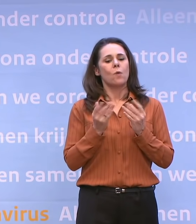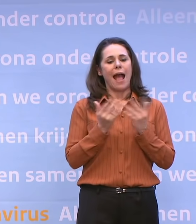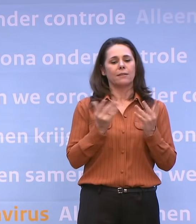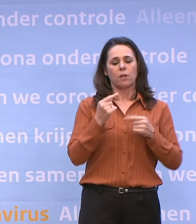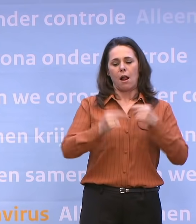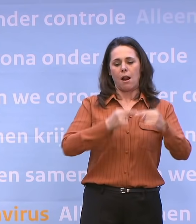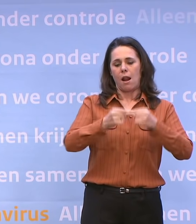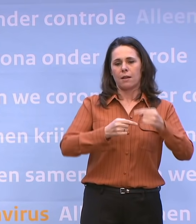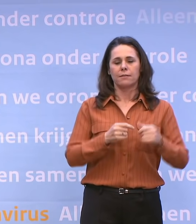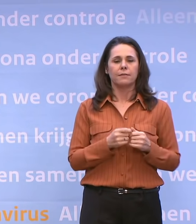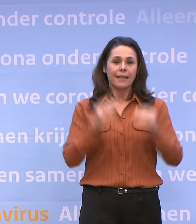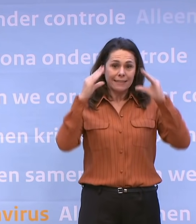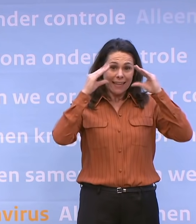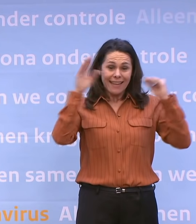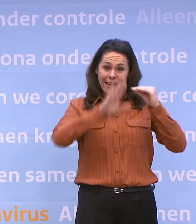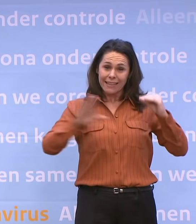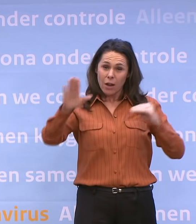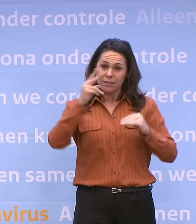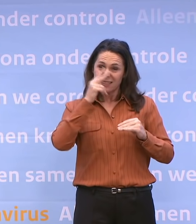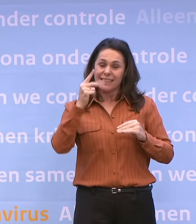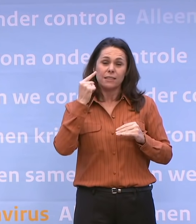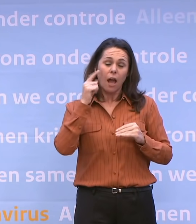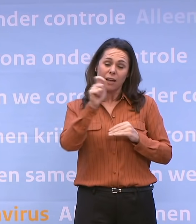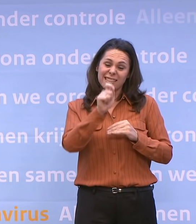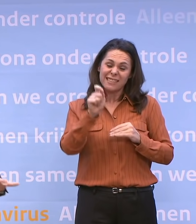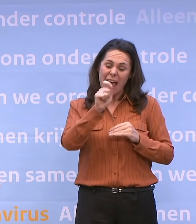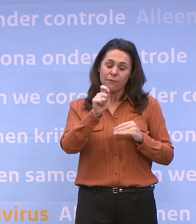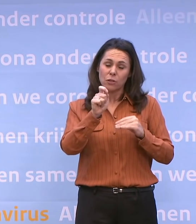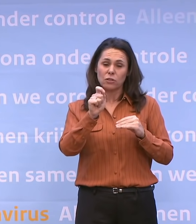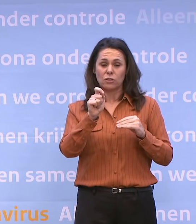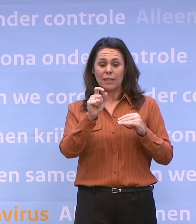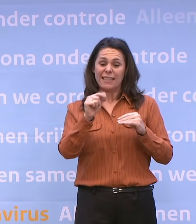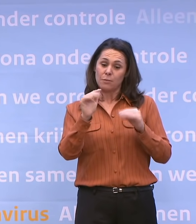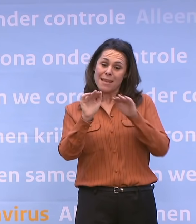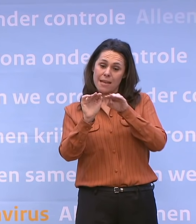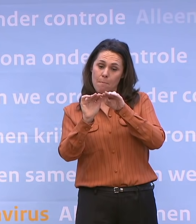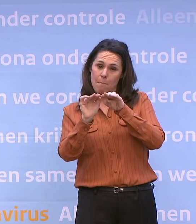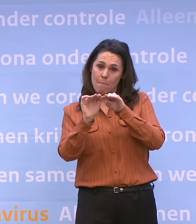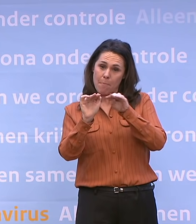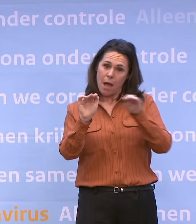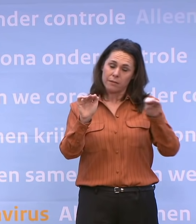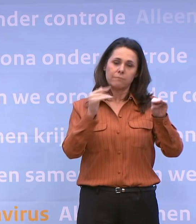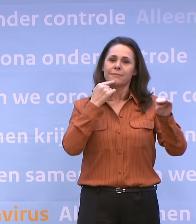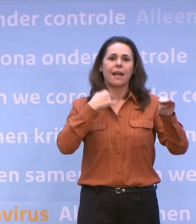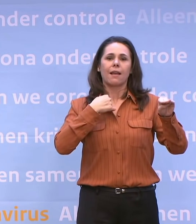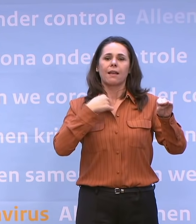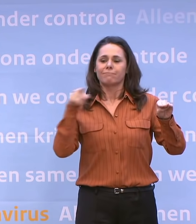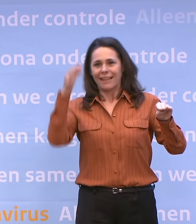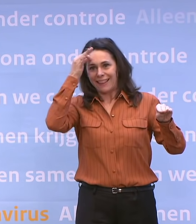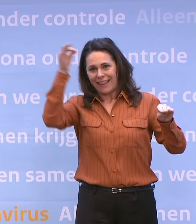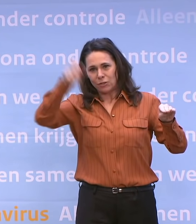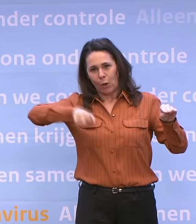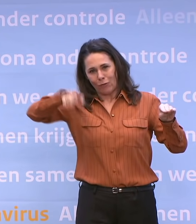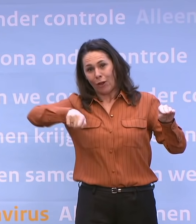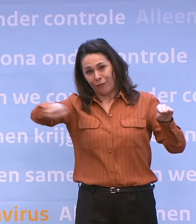Nederland nu heel voorzichtig dat de dagcijfers iets meer aan het afplatten zijn. Dat zeg ik niet, dat zeggen de deskundigen. Want ik